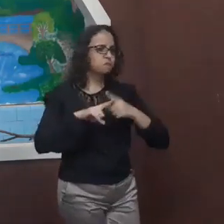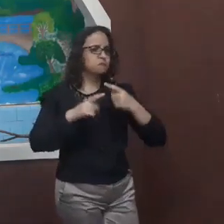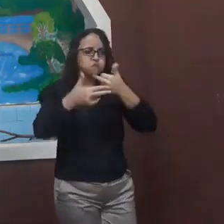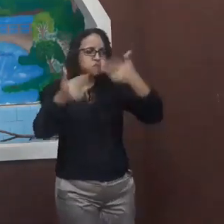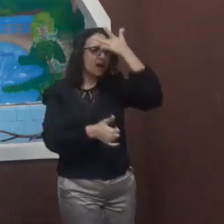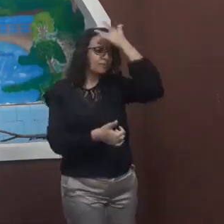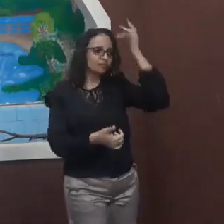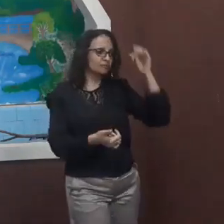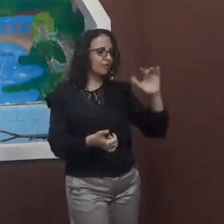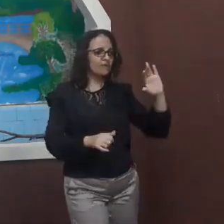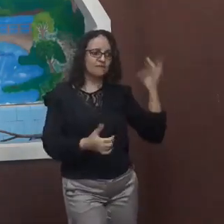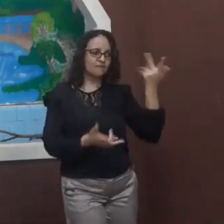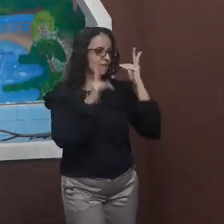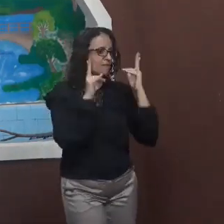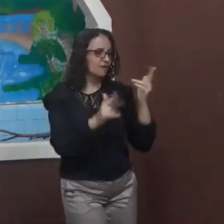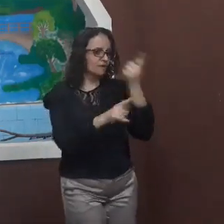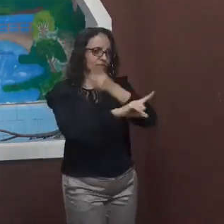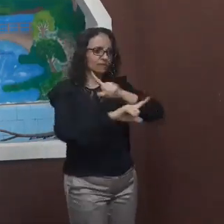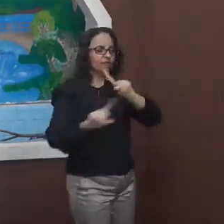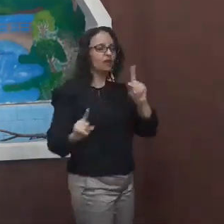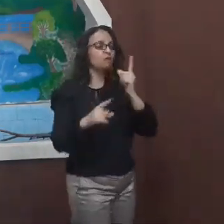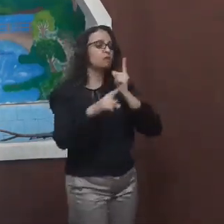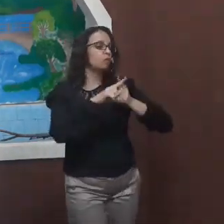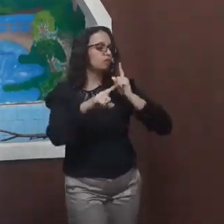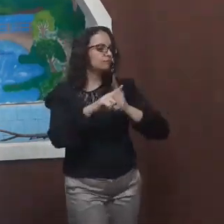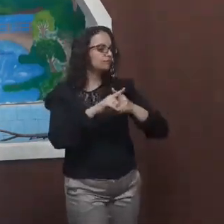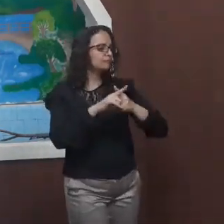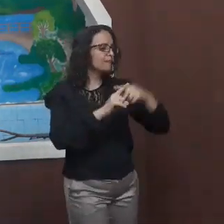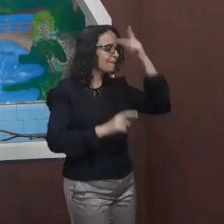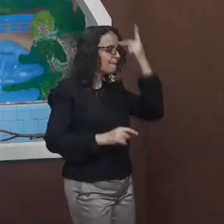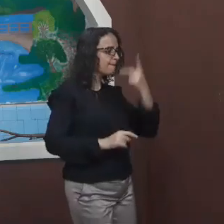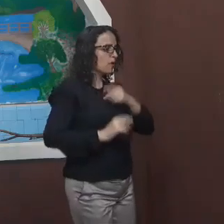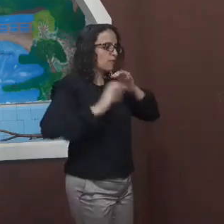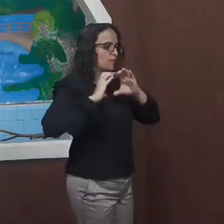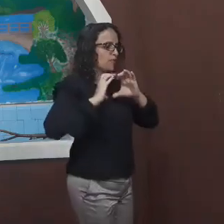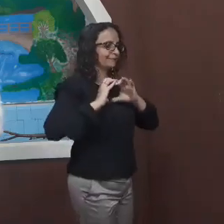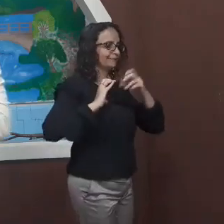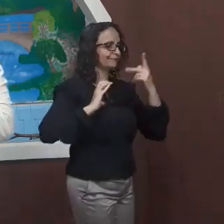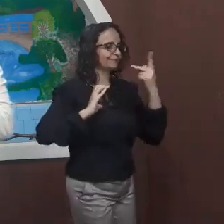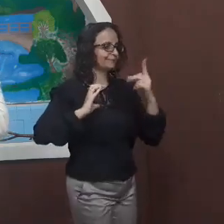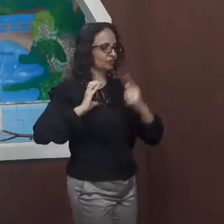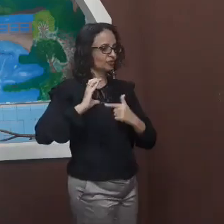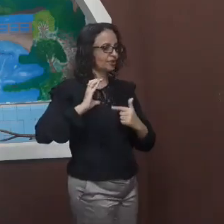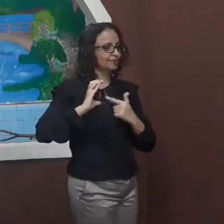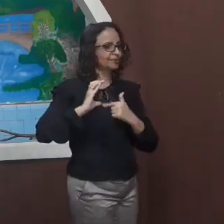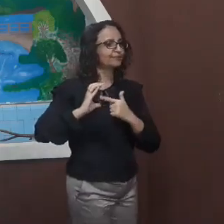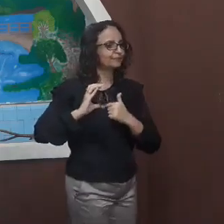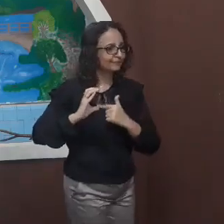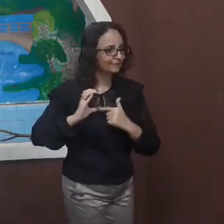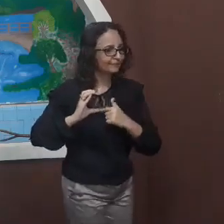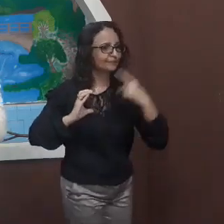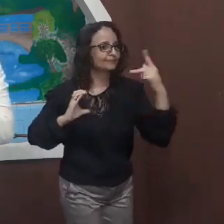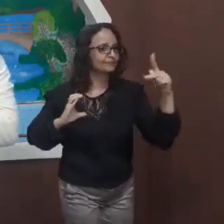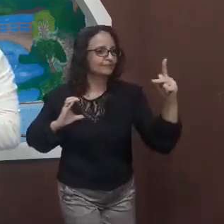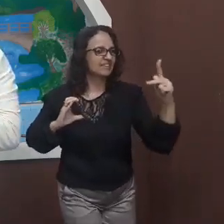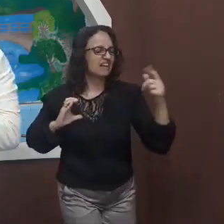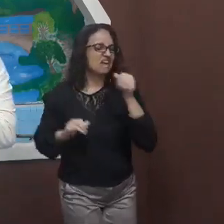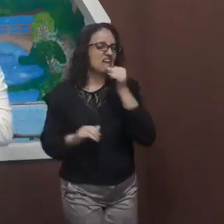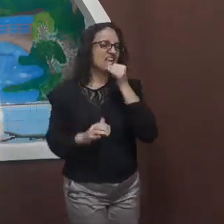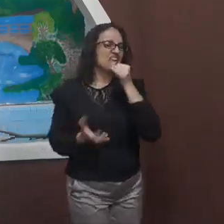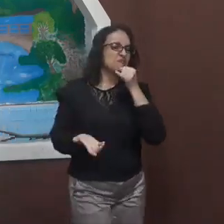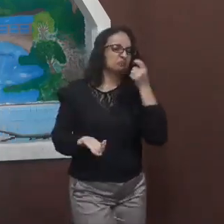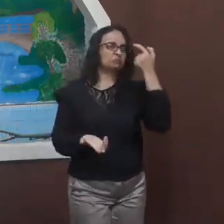pessoas e isso não mexe, não tem? É que está dentro do coração. Oh, pastor, olha, um dia eu vi o irmão